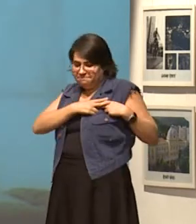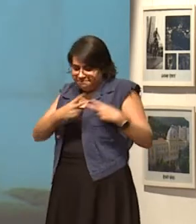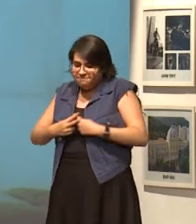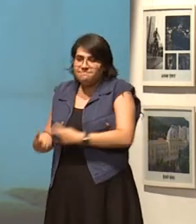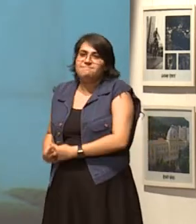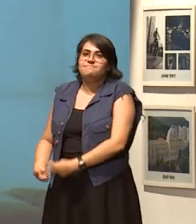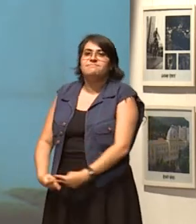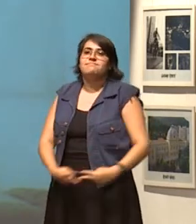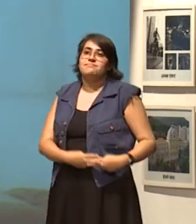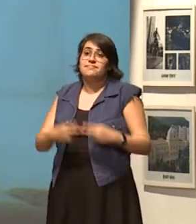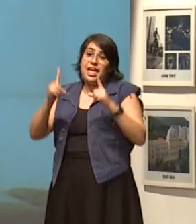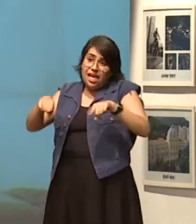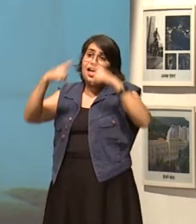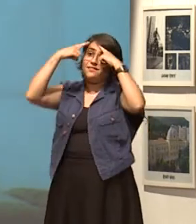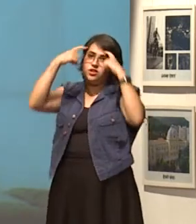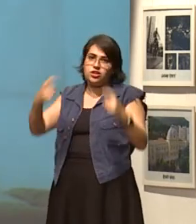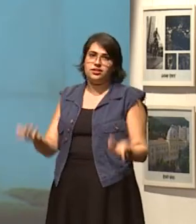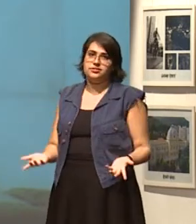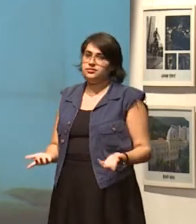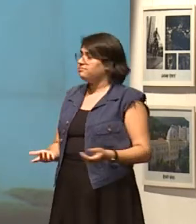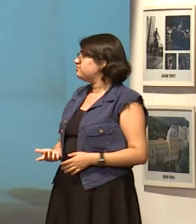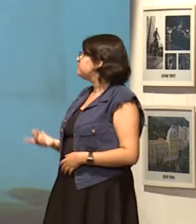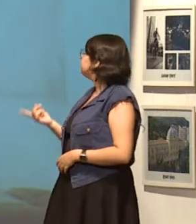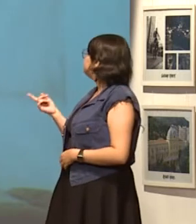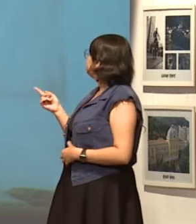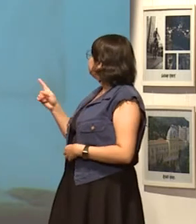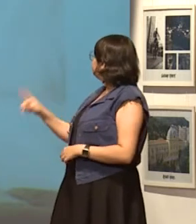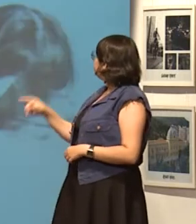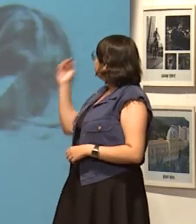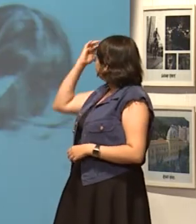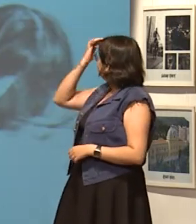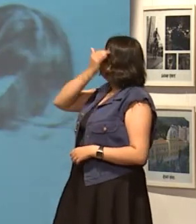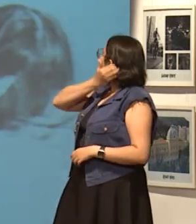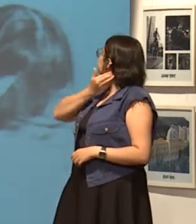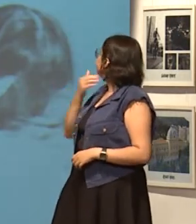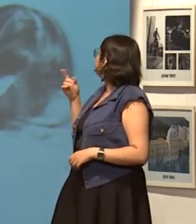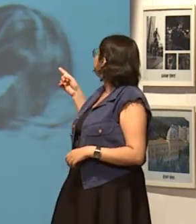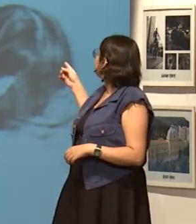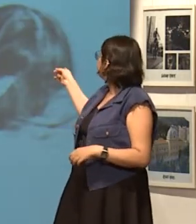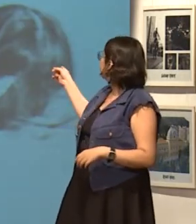que a agrediu a tocou e foi violento com ela sexualmente.